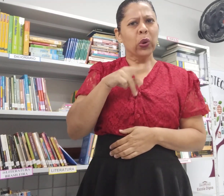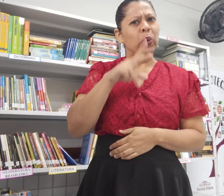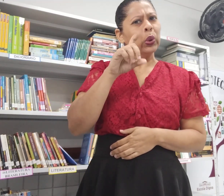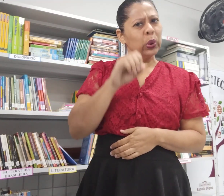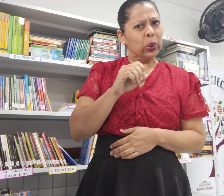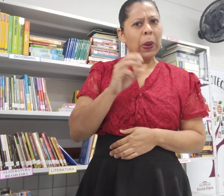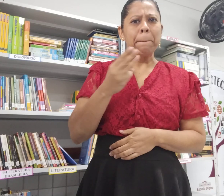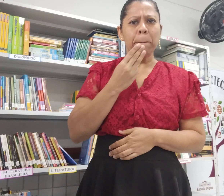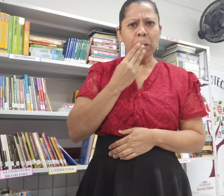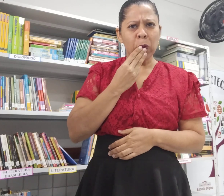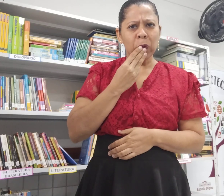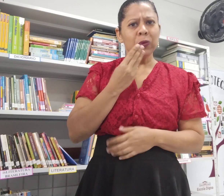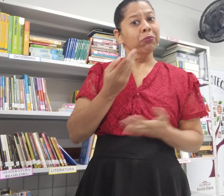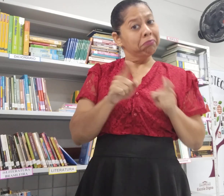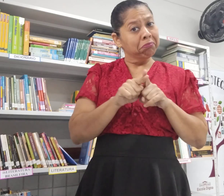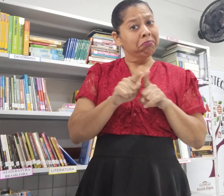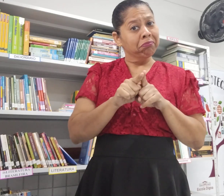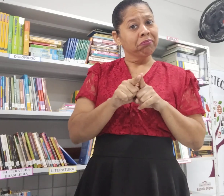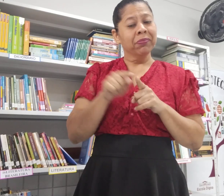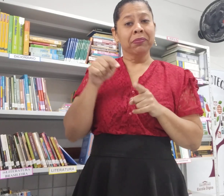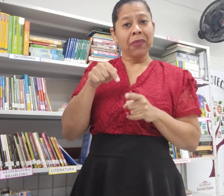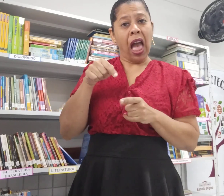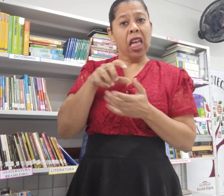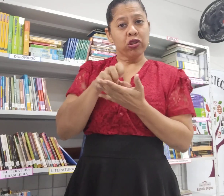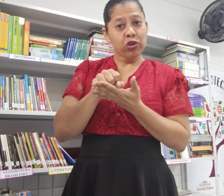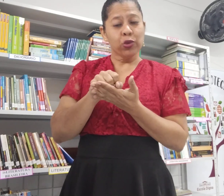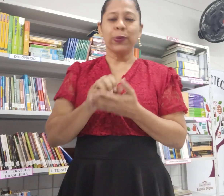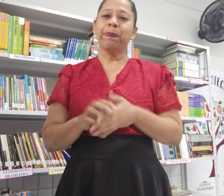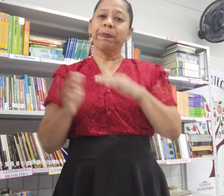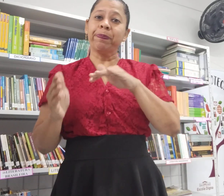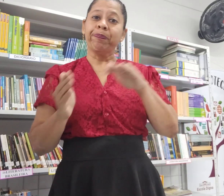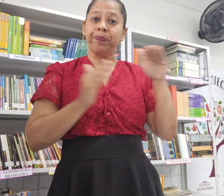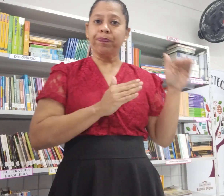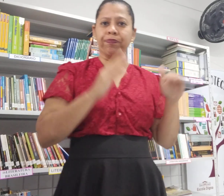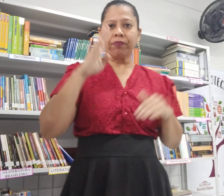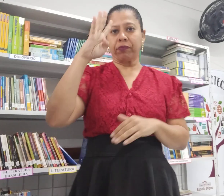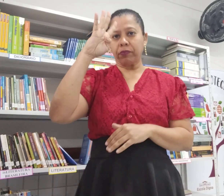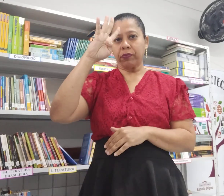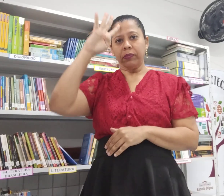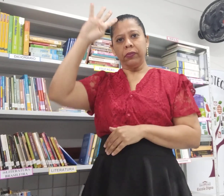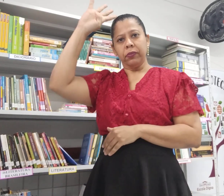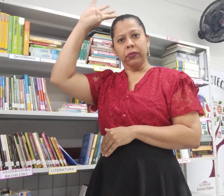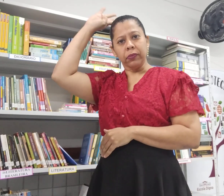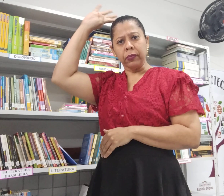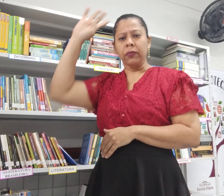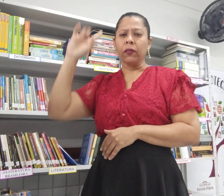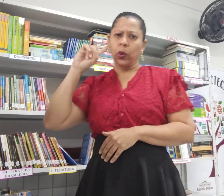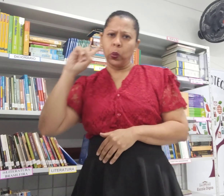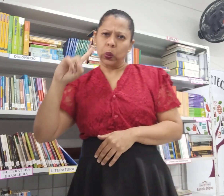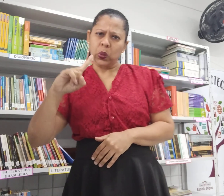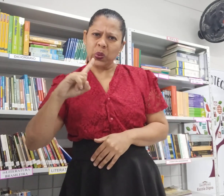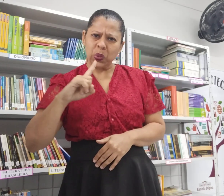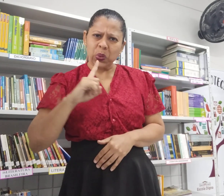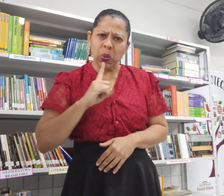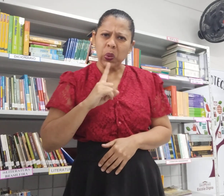Em Roma, os surdos, eles não eram perdoados. Então, pelo fato de